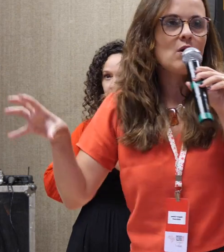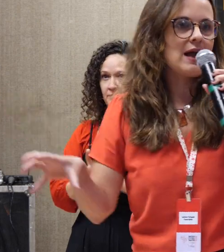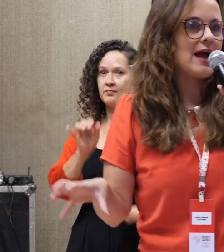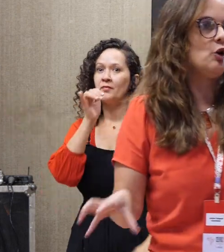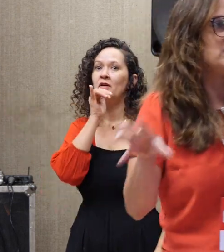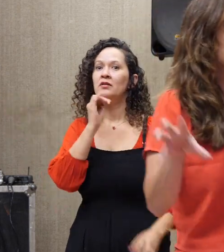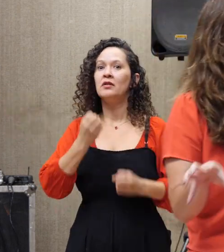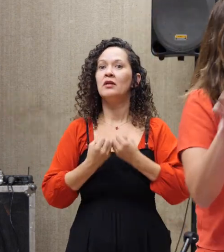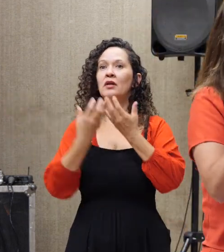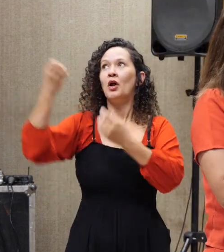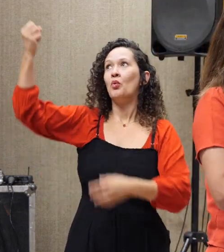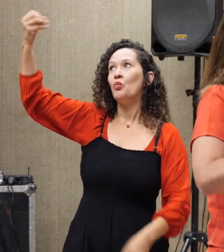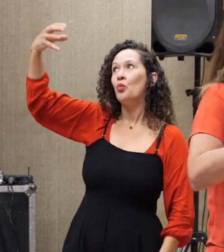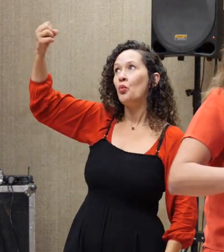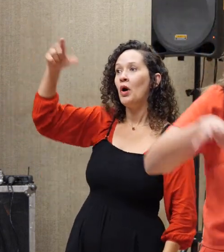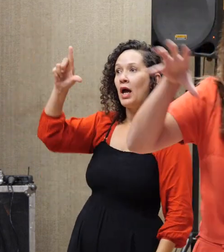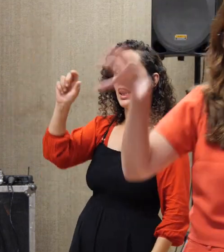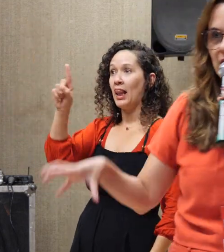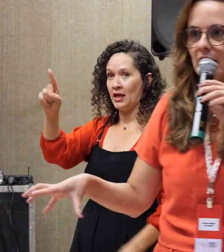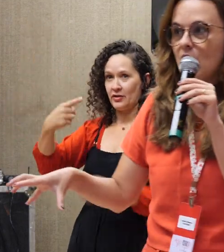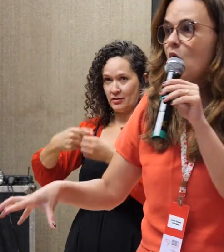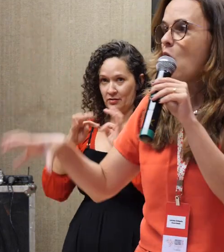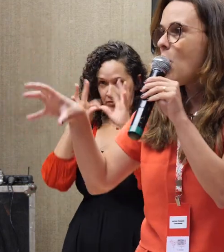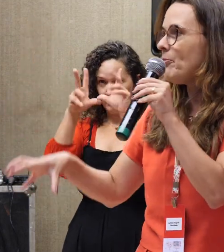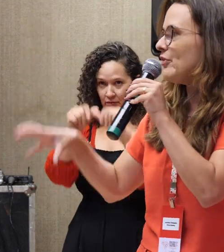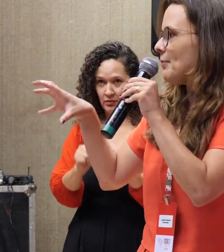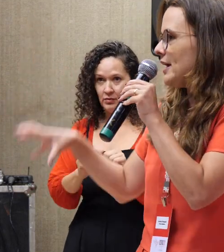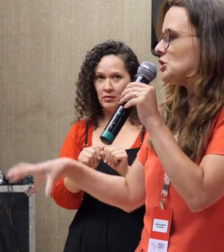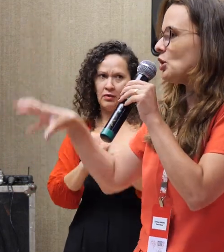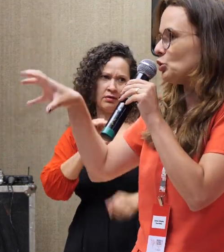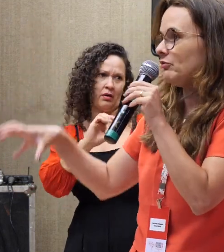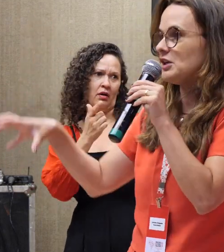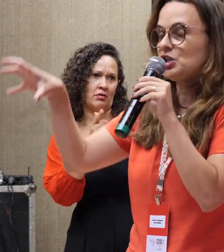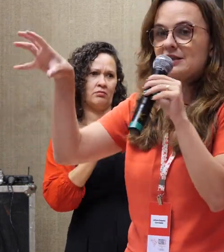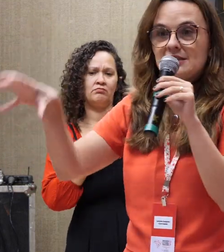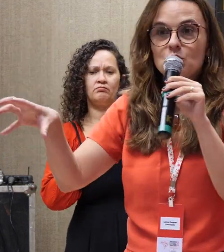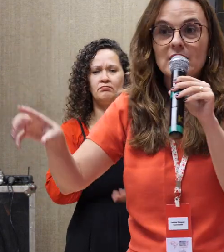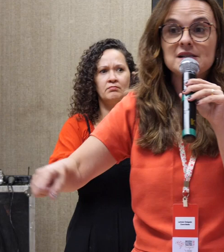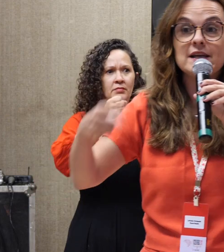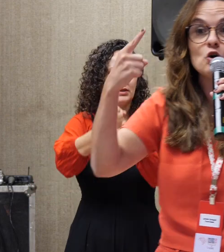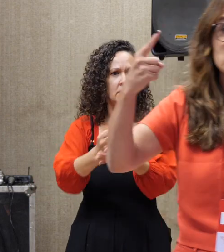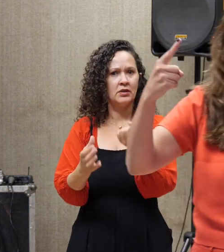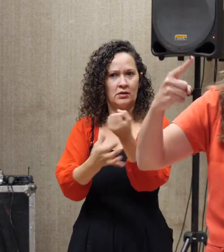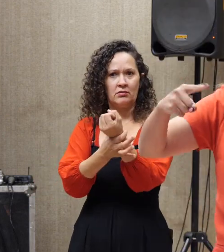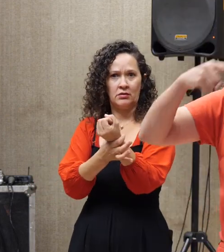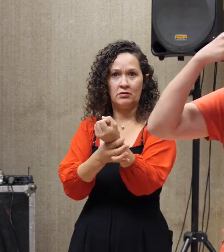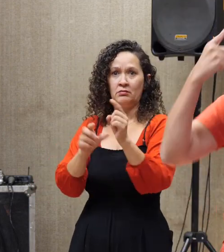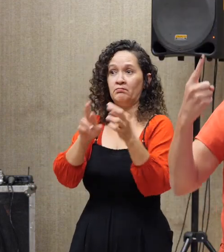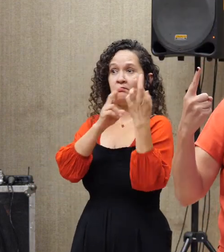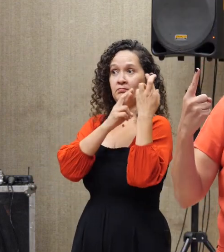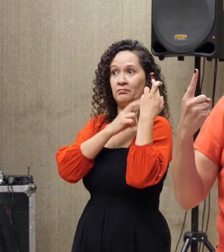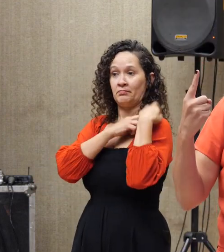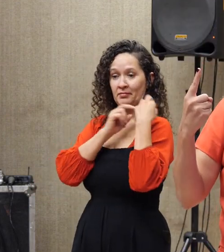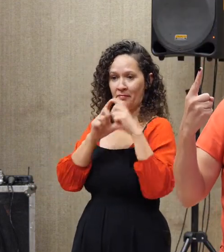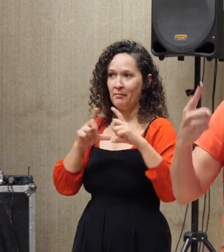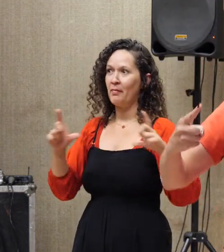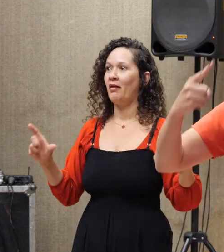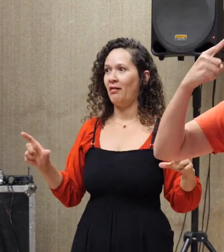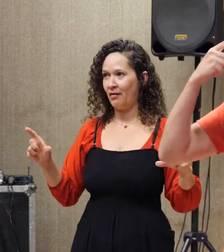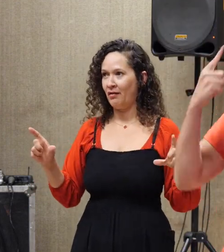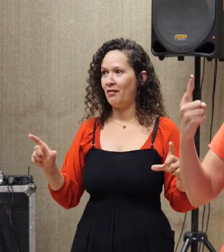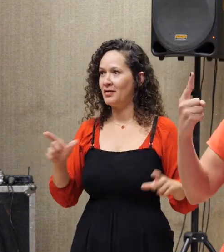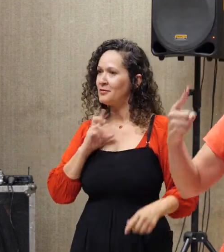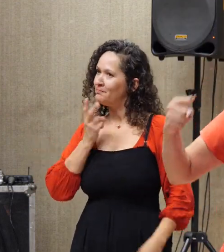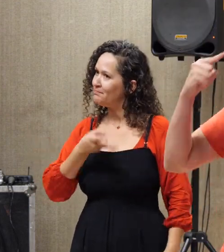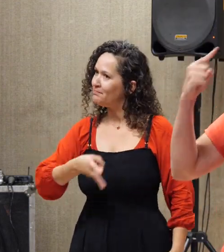para colocar iluminação de LED na cidade toda, obviamente que eu estou investindo em segurança e com uma responsabilidade imensa. Porque